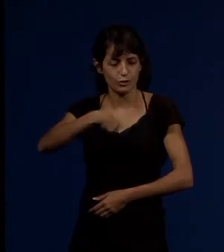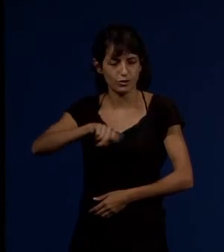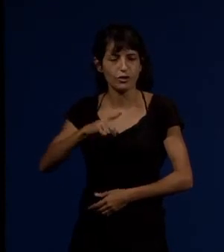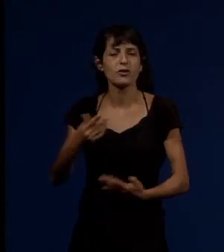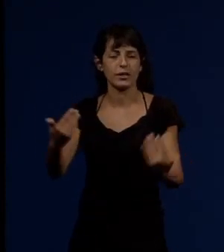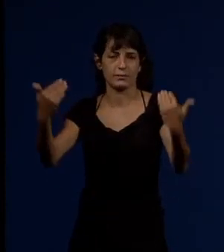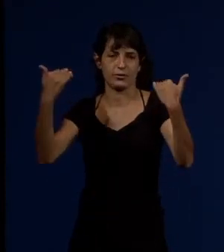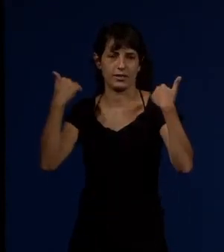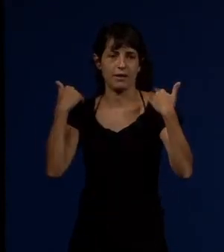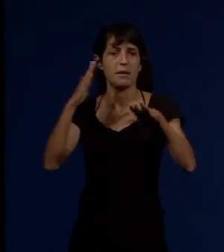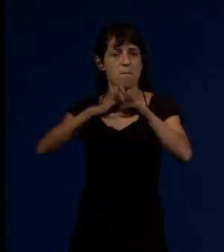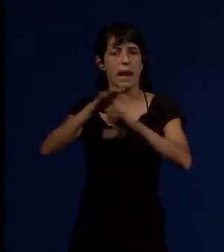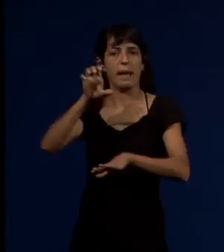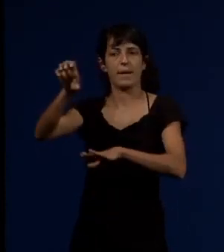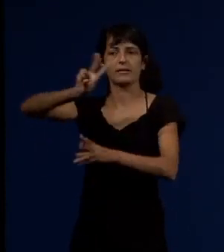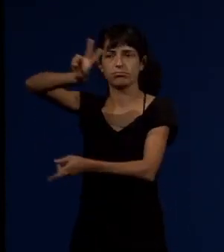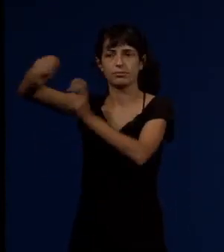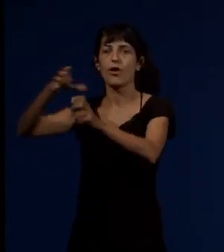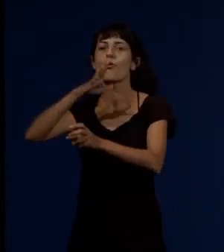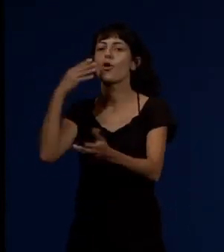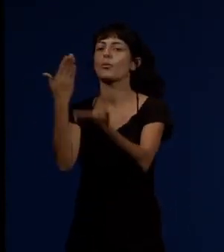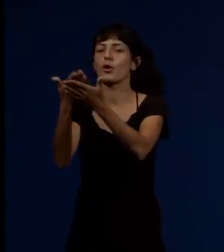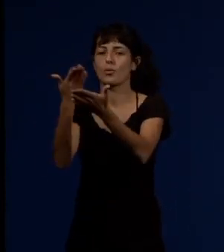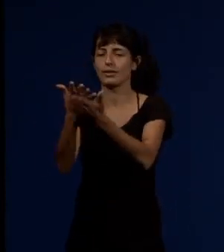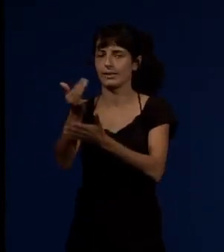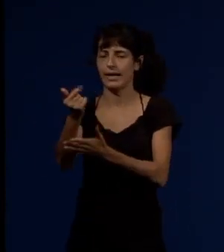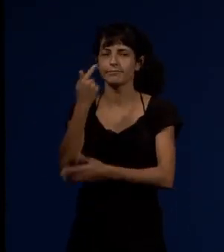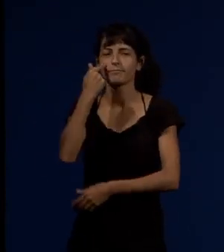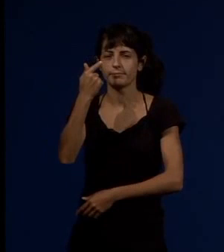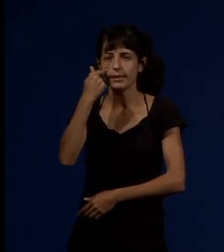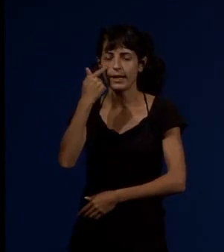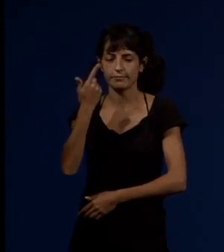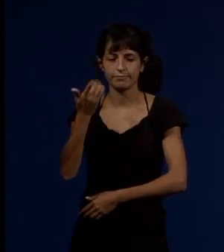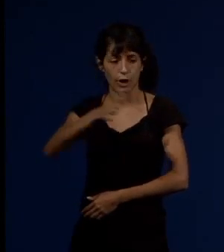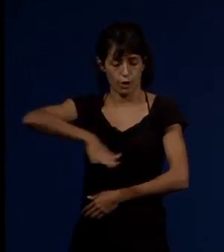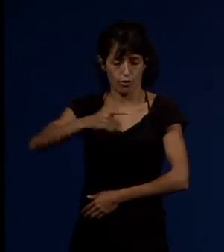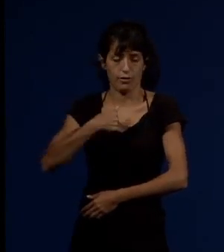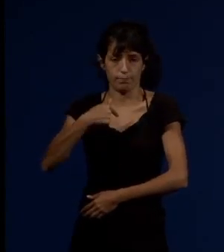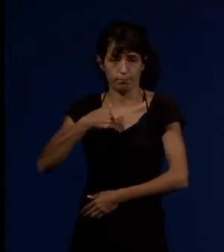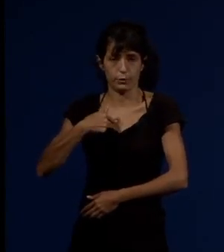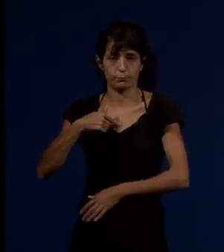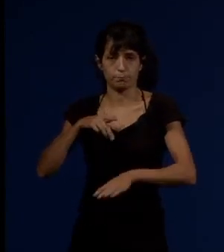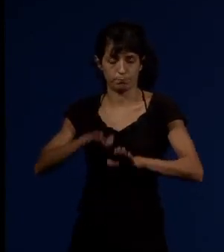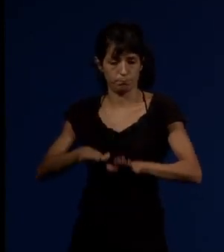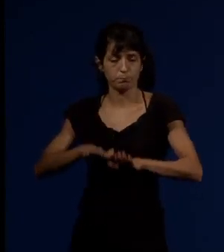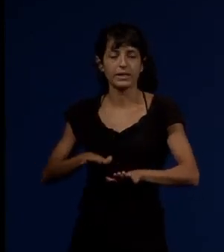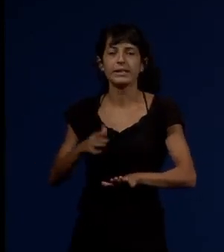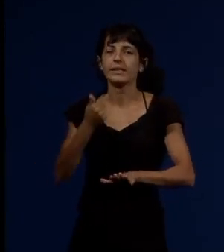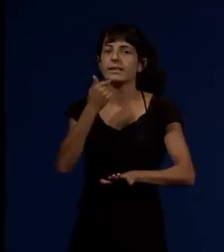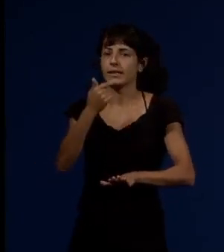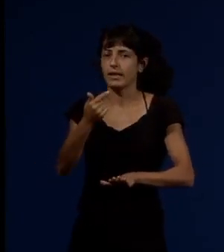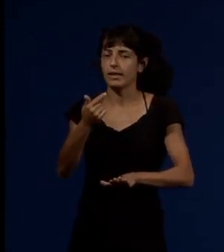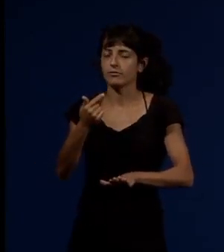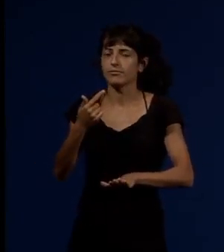este país patas arriba, porque temos propostas. E mirade, na comarca na que me atopo, quero sinalar que vai